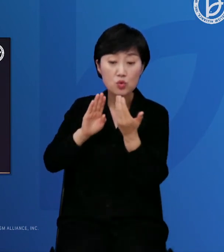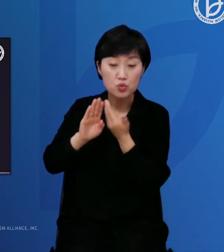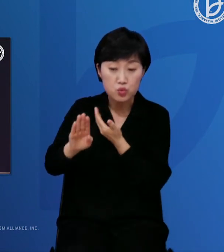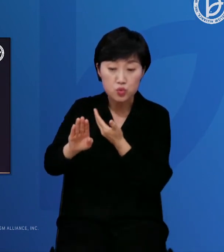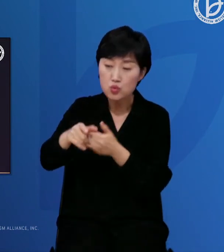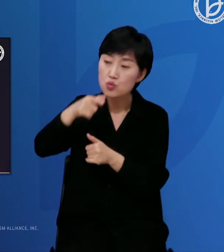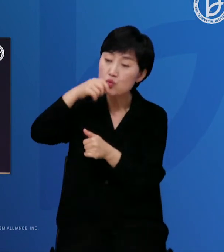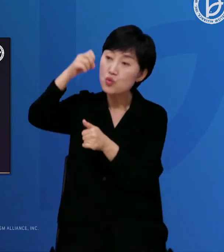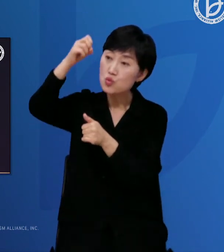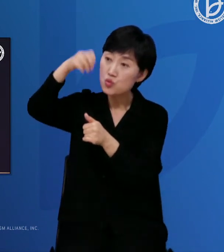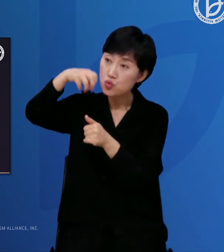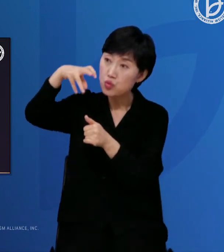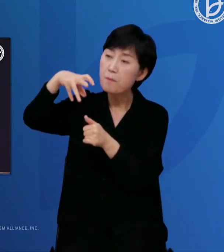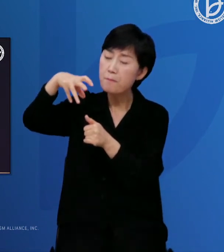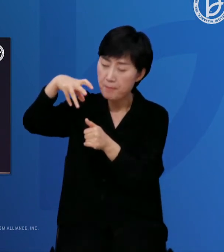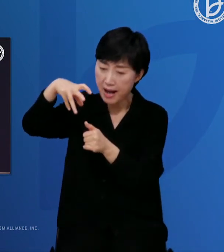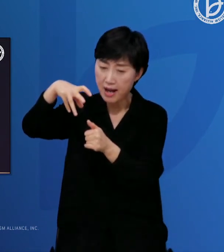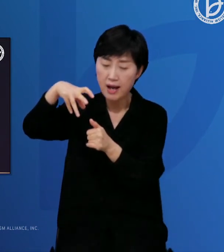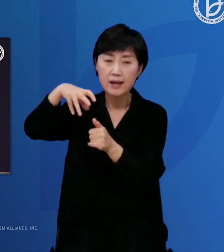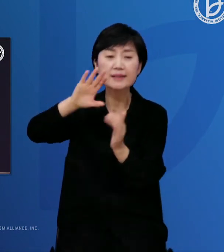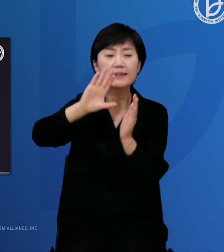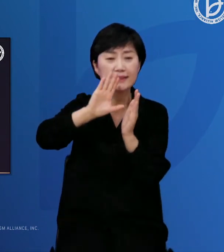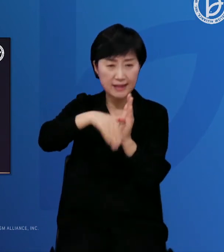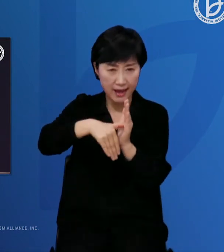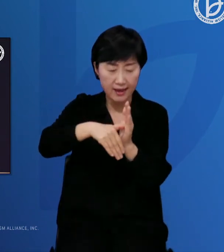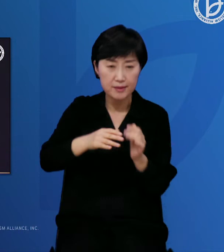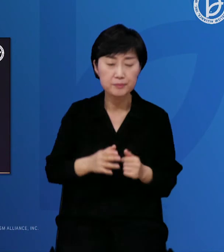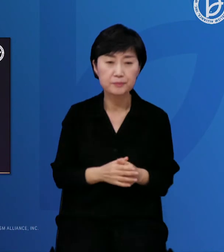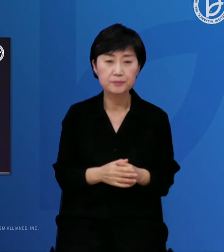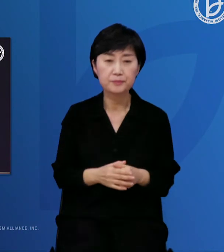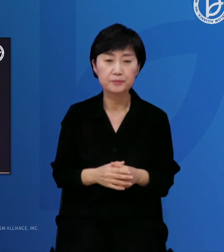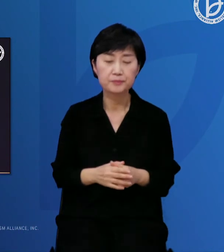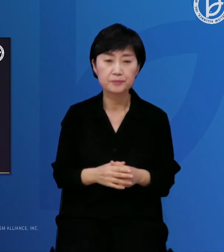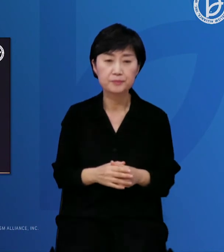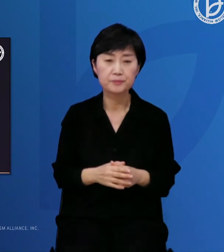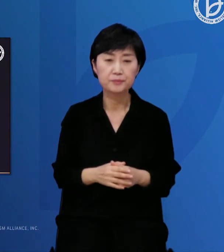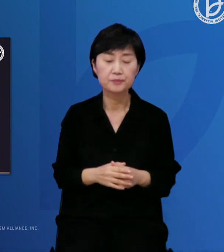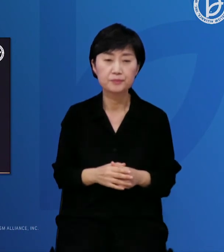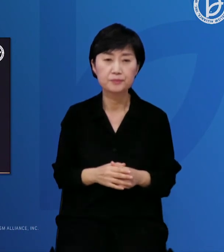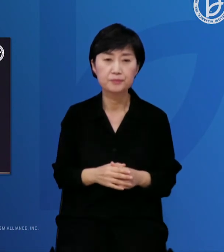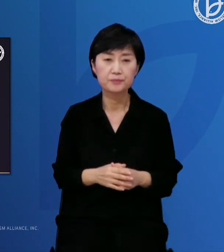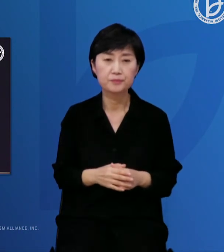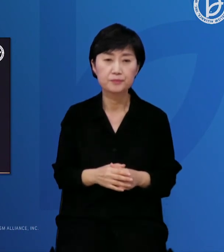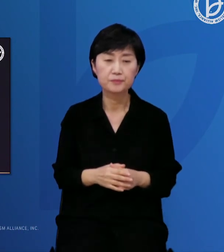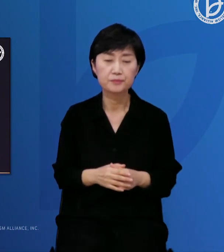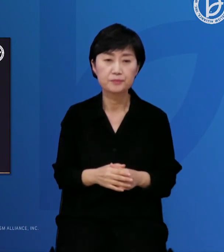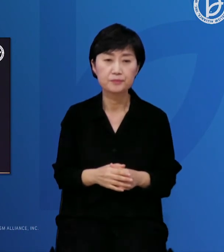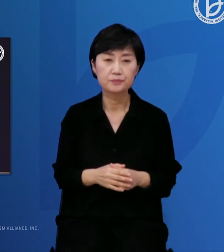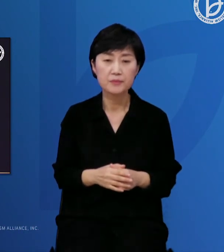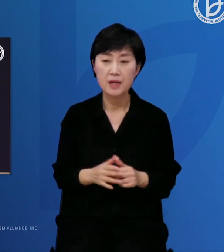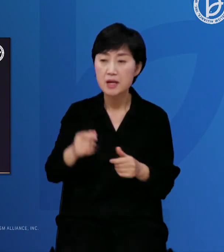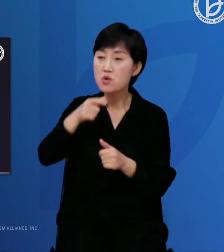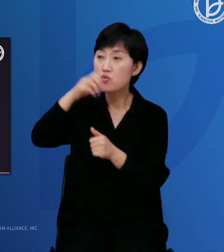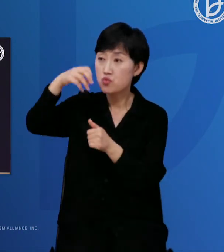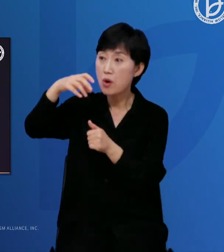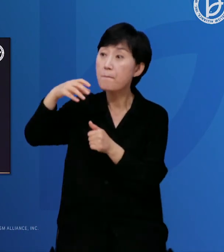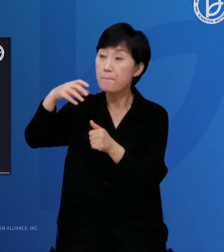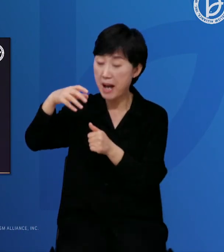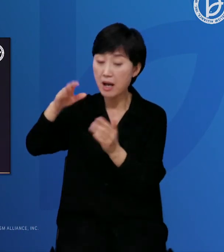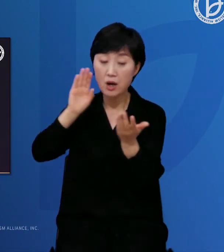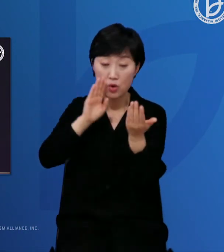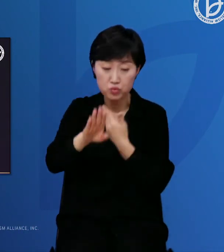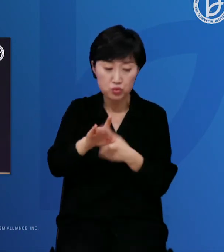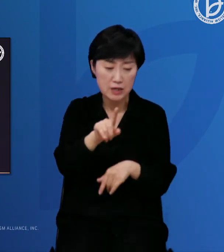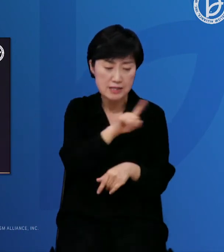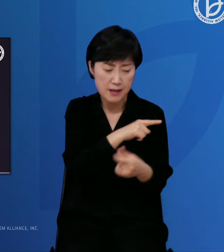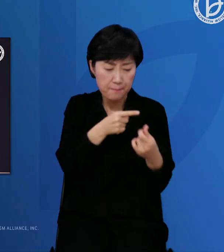this means is after Jesus was baptized and when he was beginning his public ministry, 이때 뭐부터 해야 되겠냐 그러죠. then what must